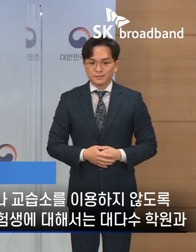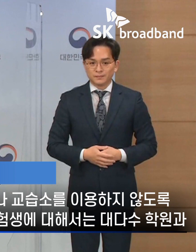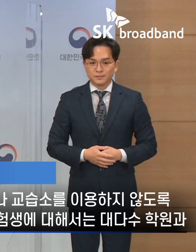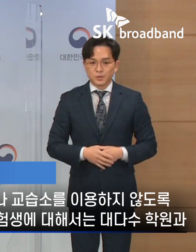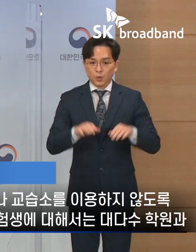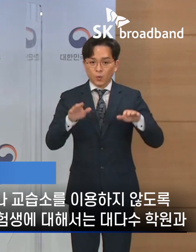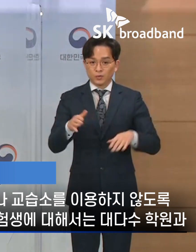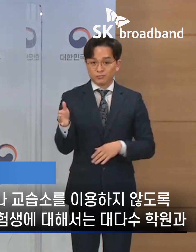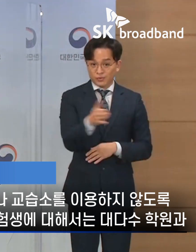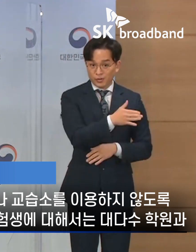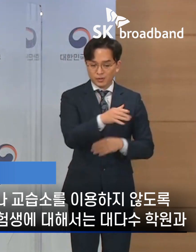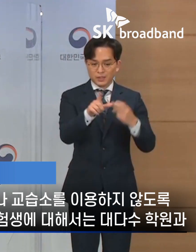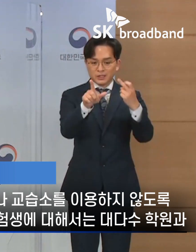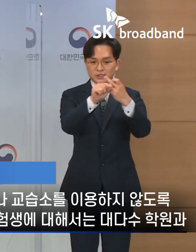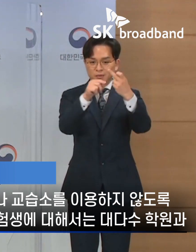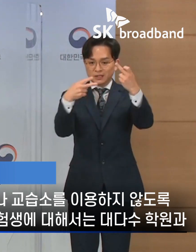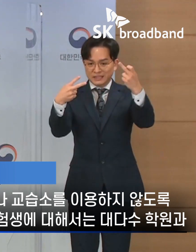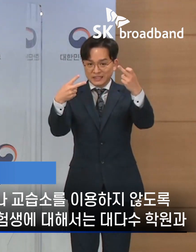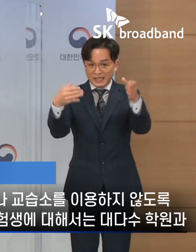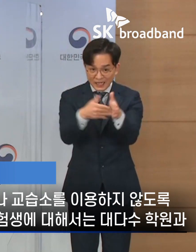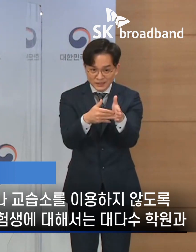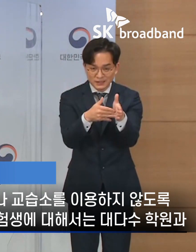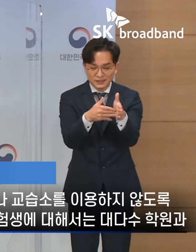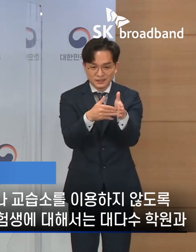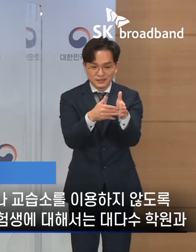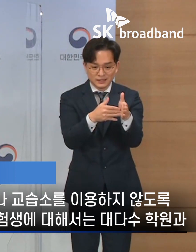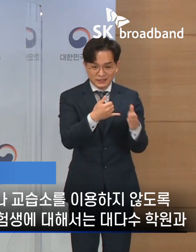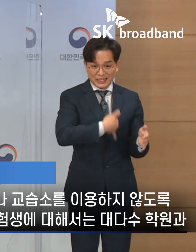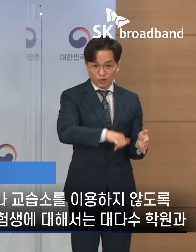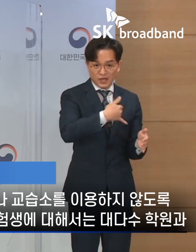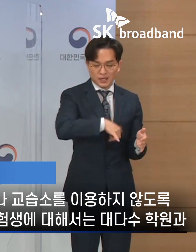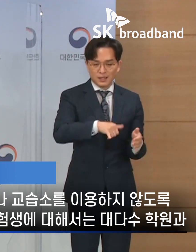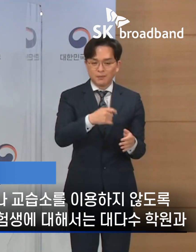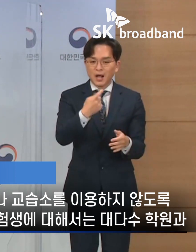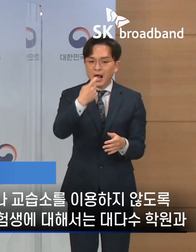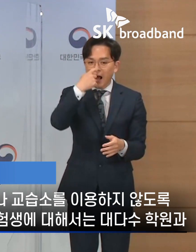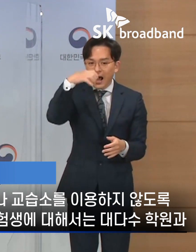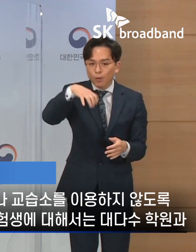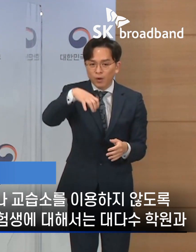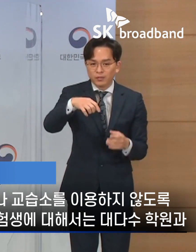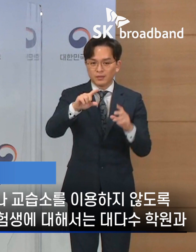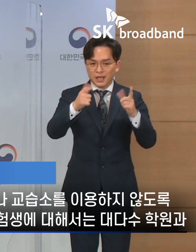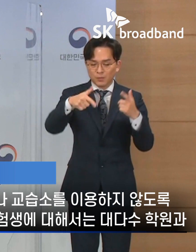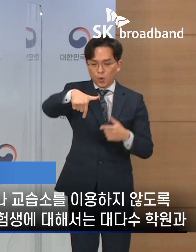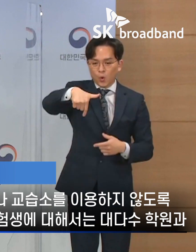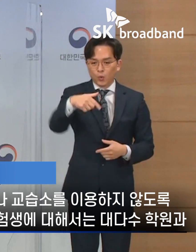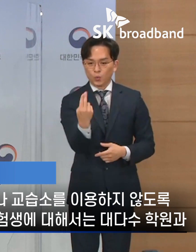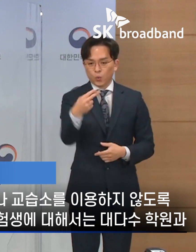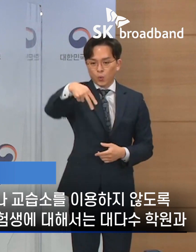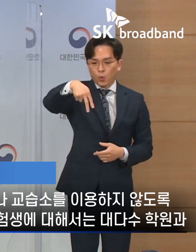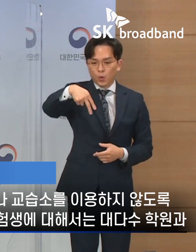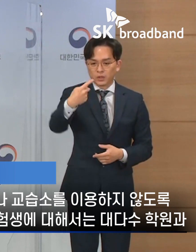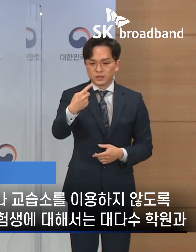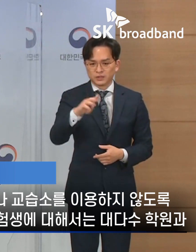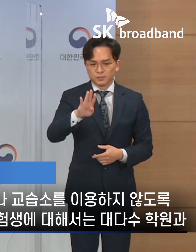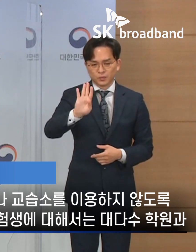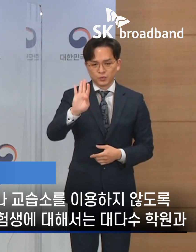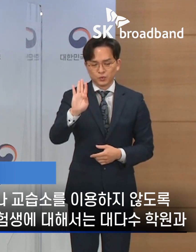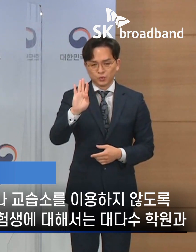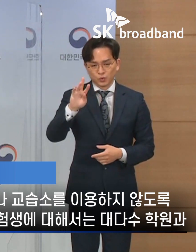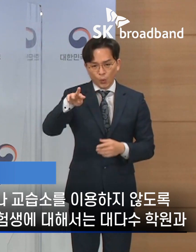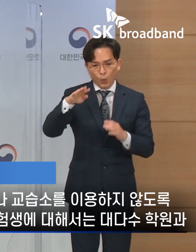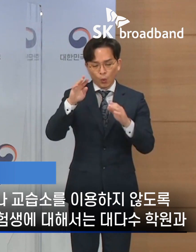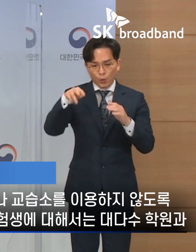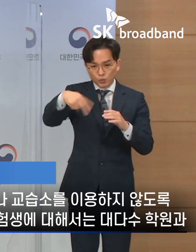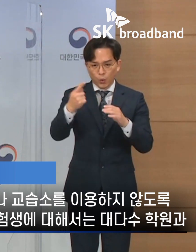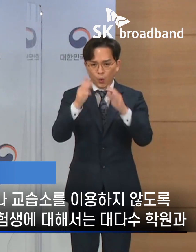수험생 자녀가 학원이나 교습소를 이용하지 않도록 지도해 주시길 부탁드립니다. 현재